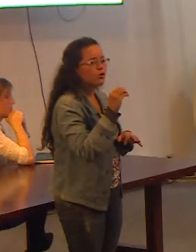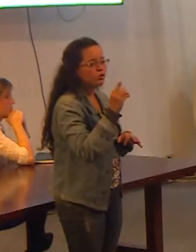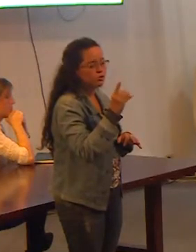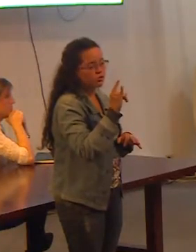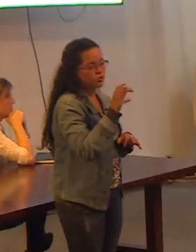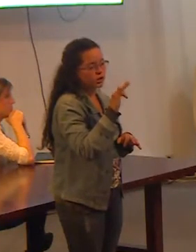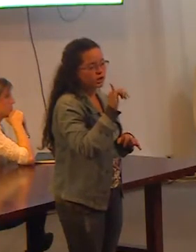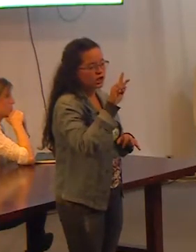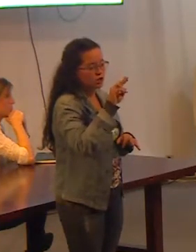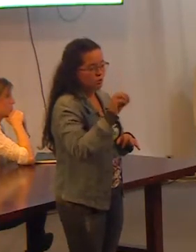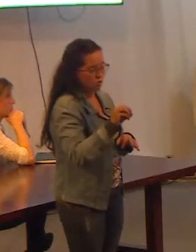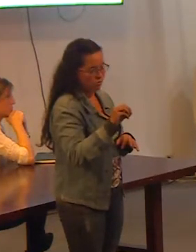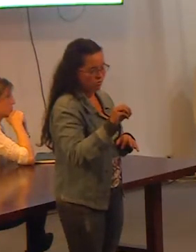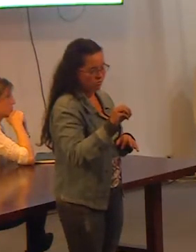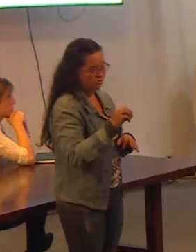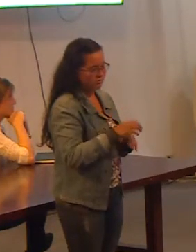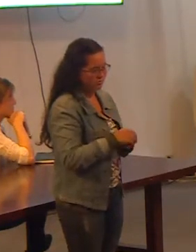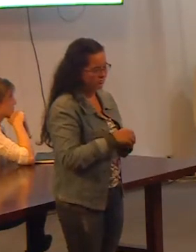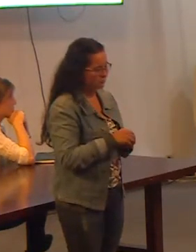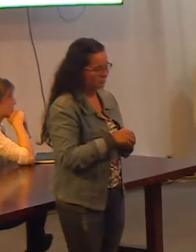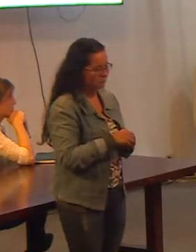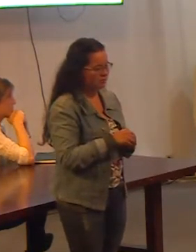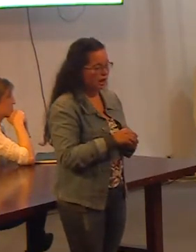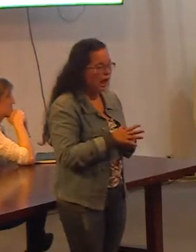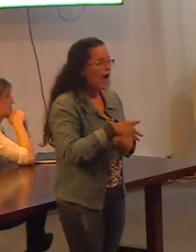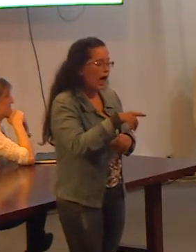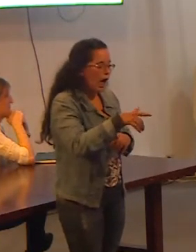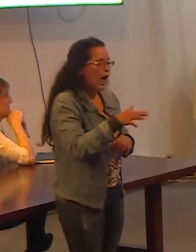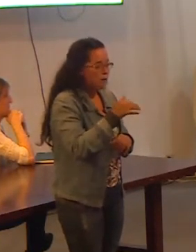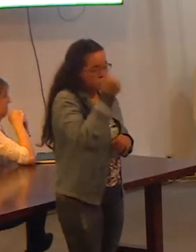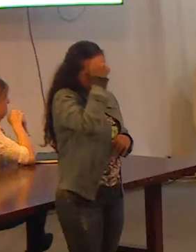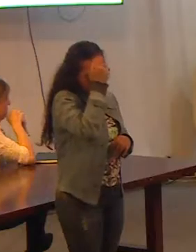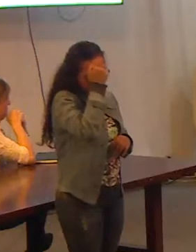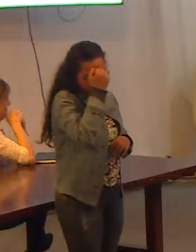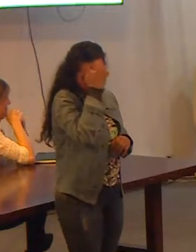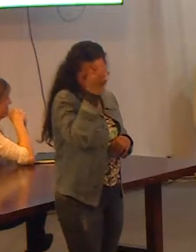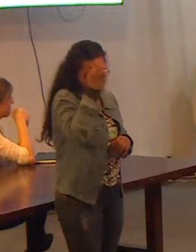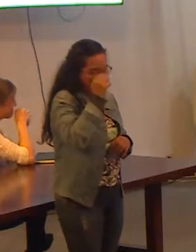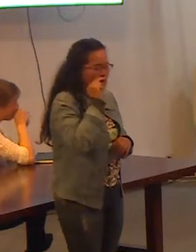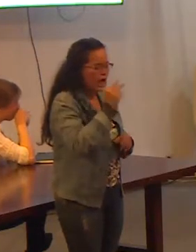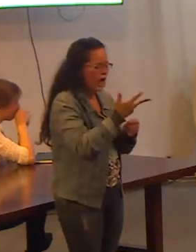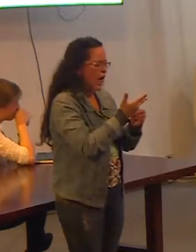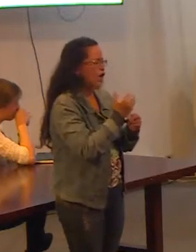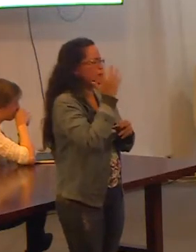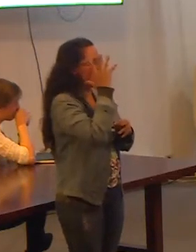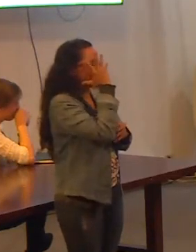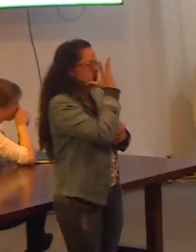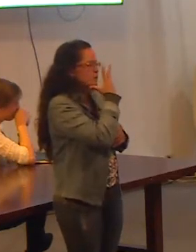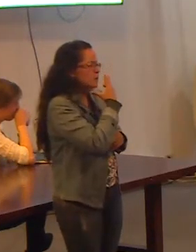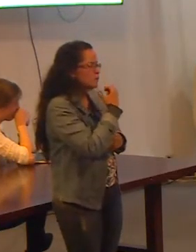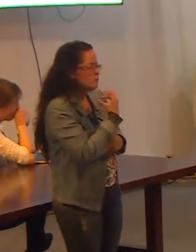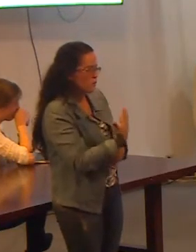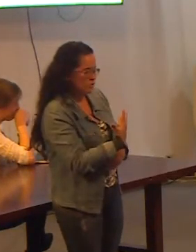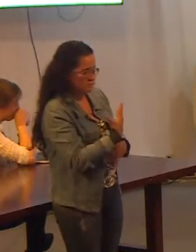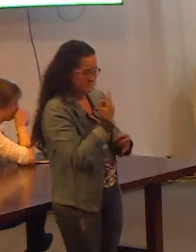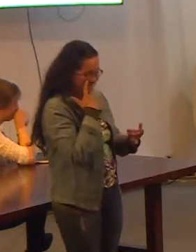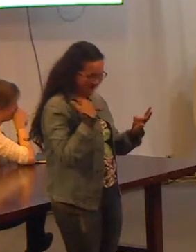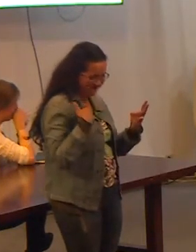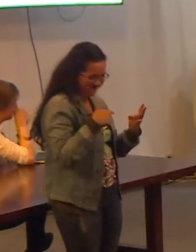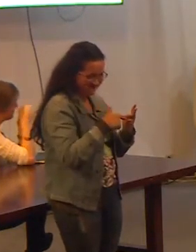Allí los profesionales ven el arte o veían el arte desde lo bello, desde la subjetividad de lo bello,